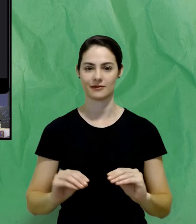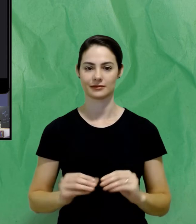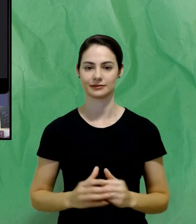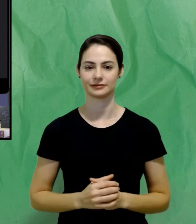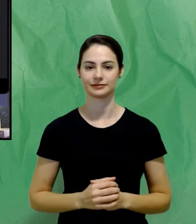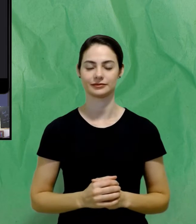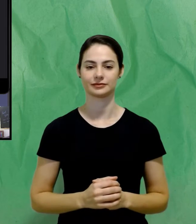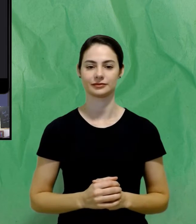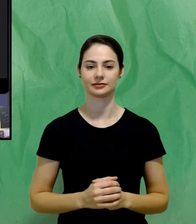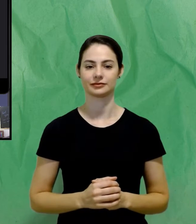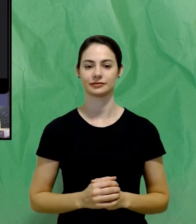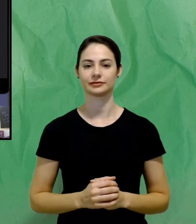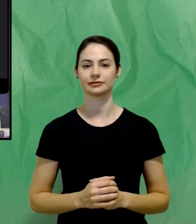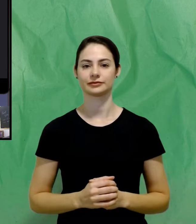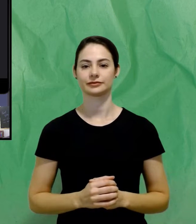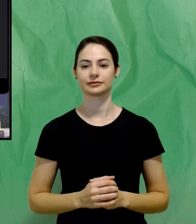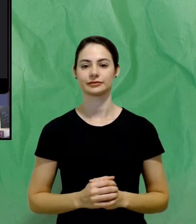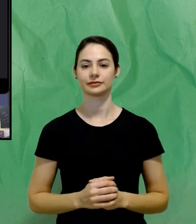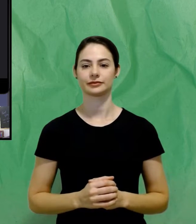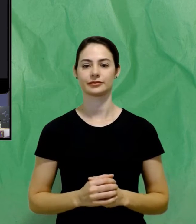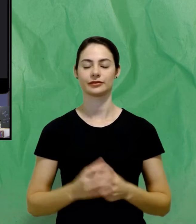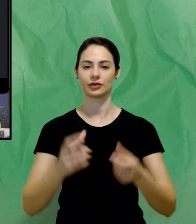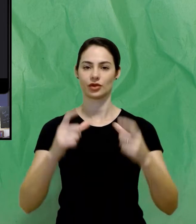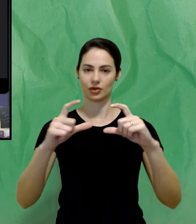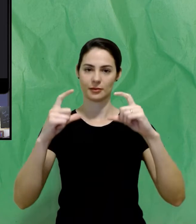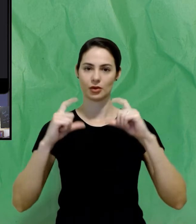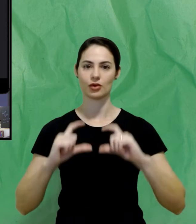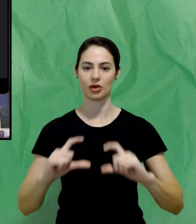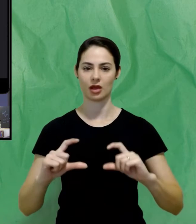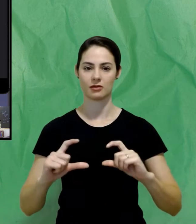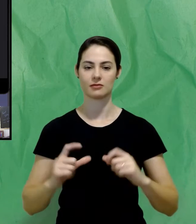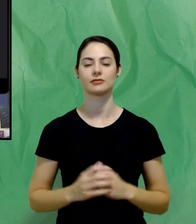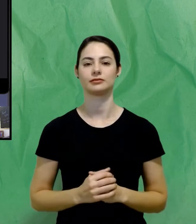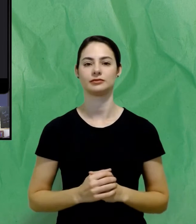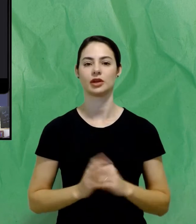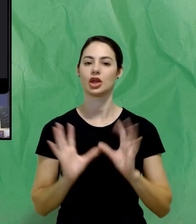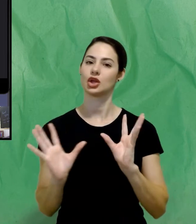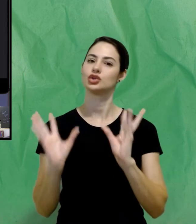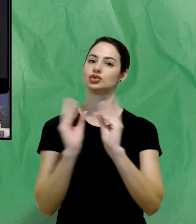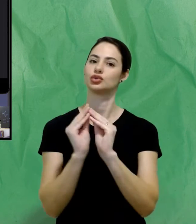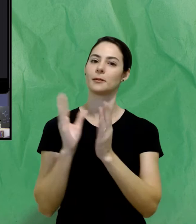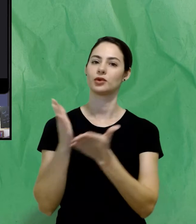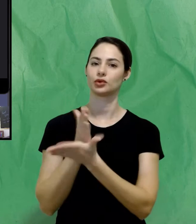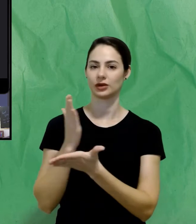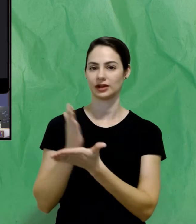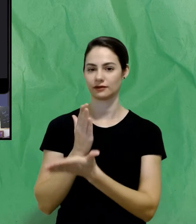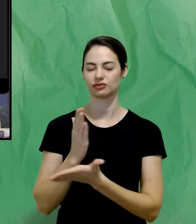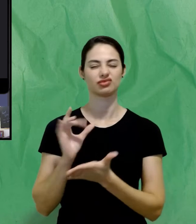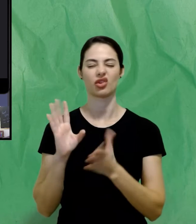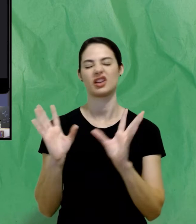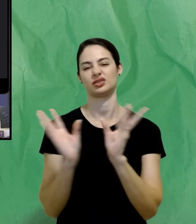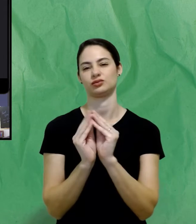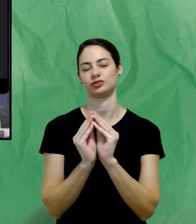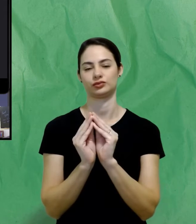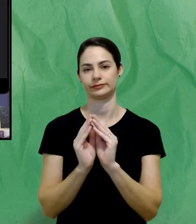e colar aqui embaixo, né, e colocar agora, por exemplo, resumo do livro, né, vou pôr só